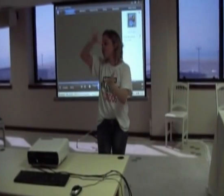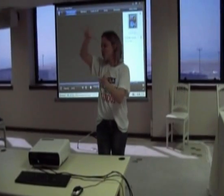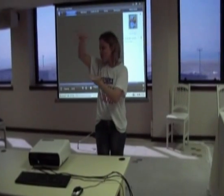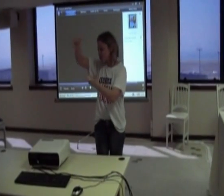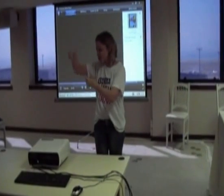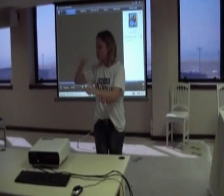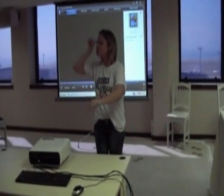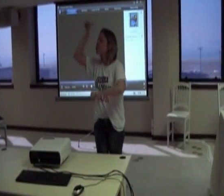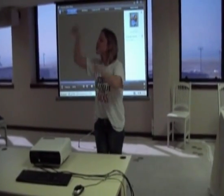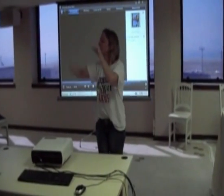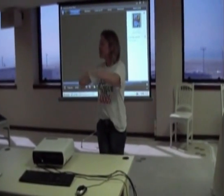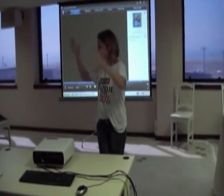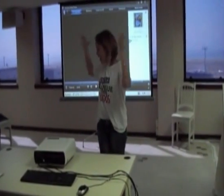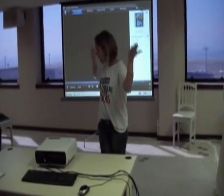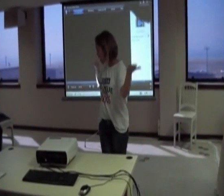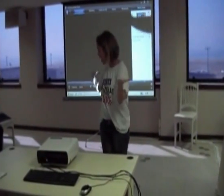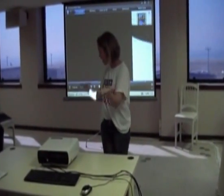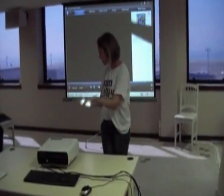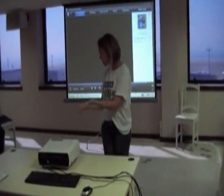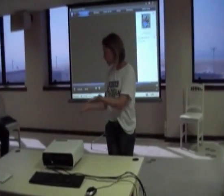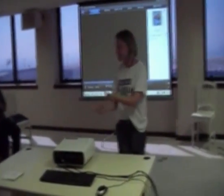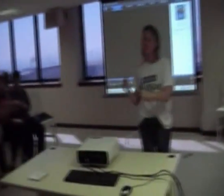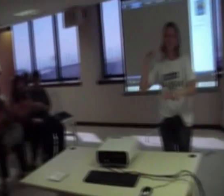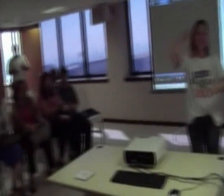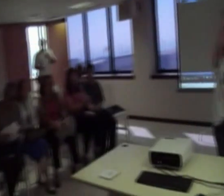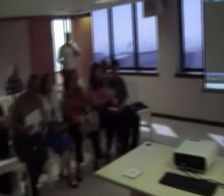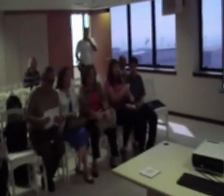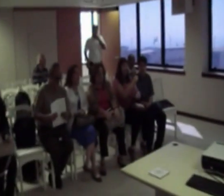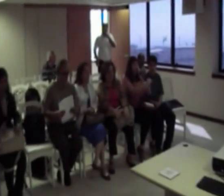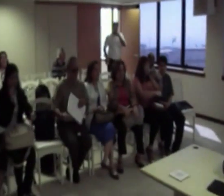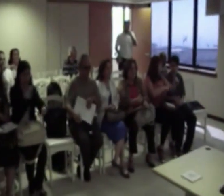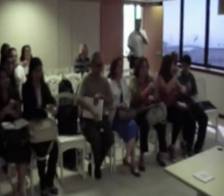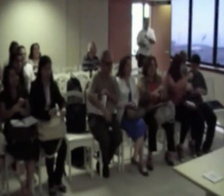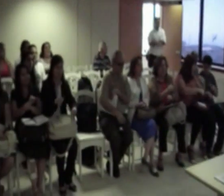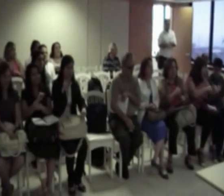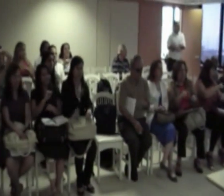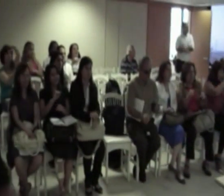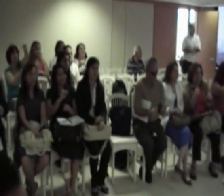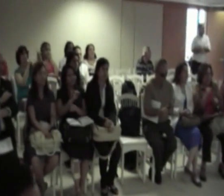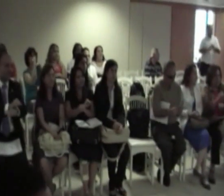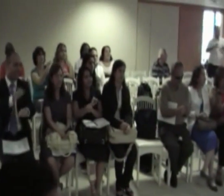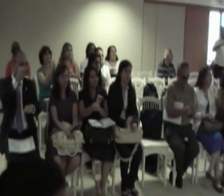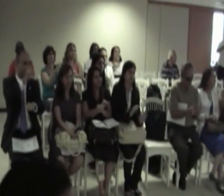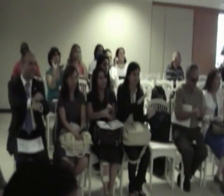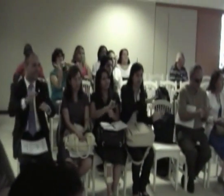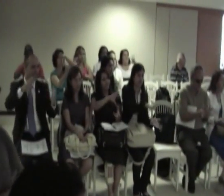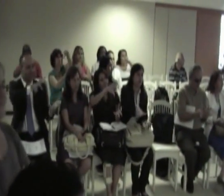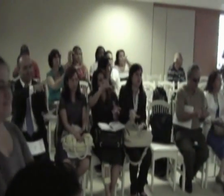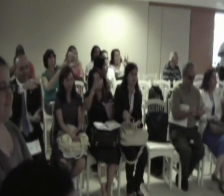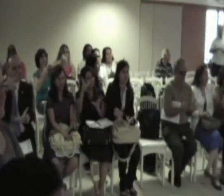que o mundo mude agora. Esperamos que o mundo...